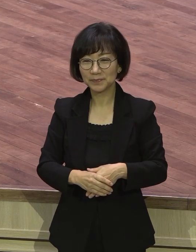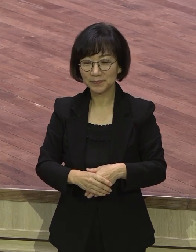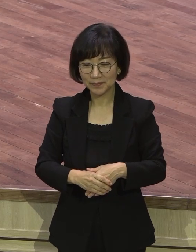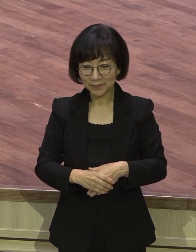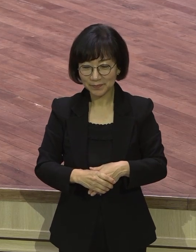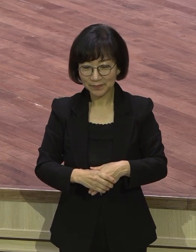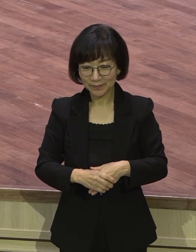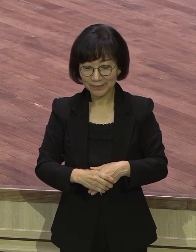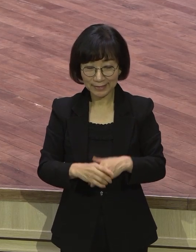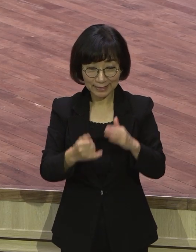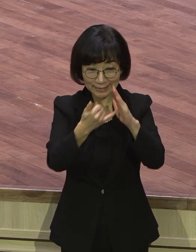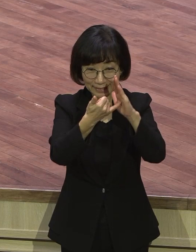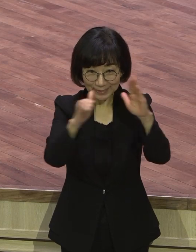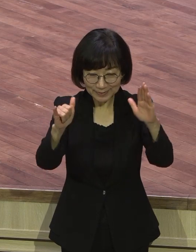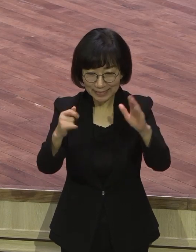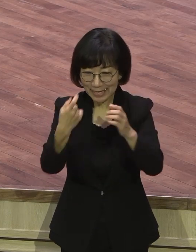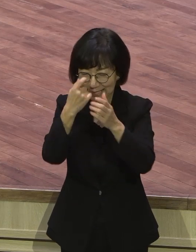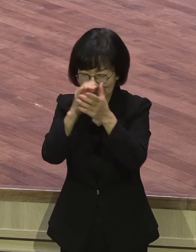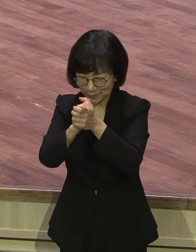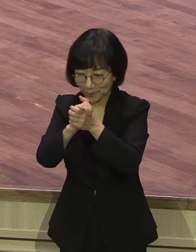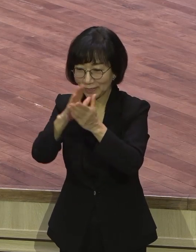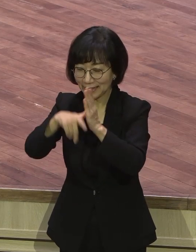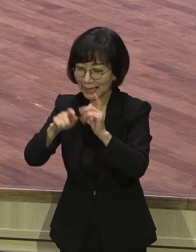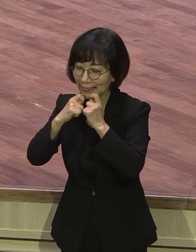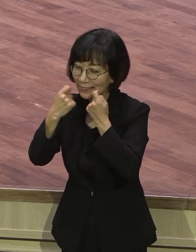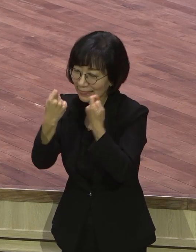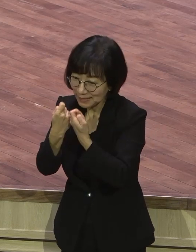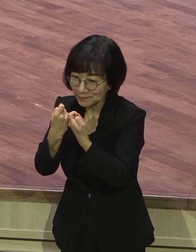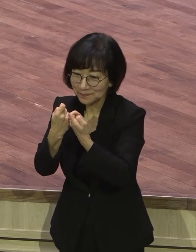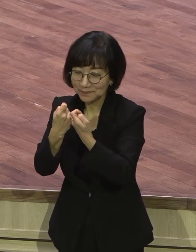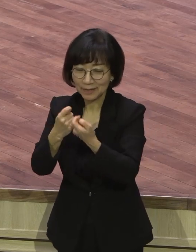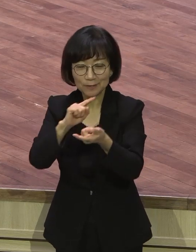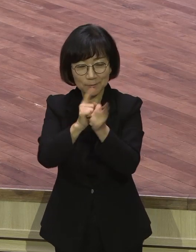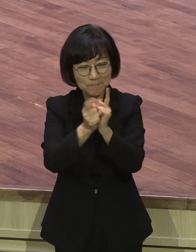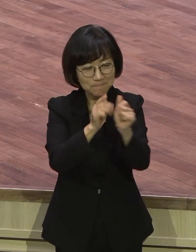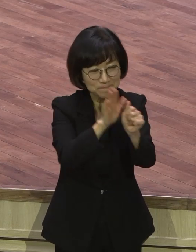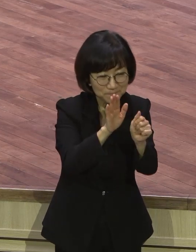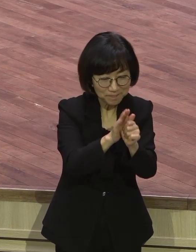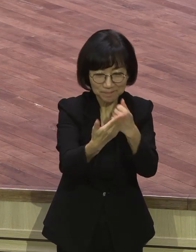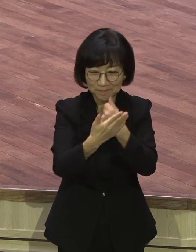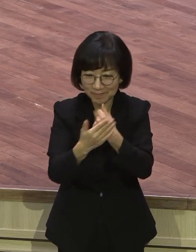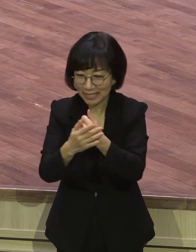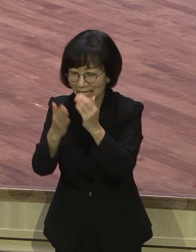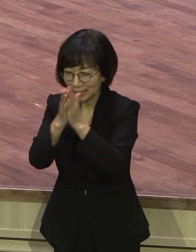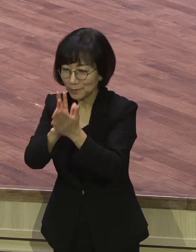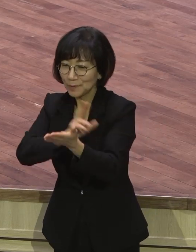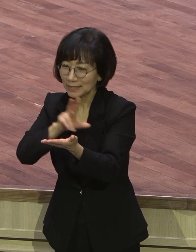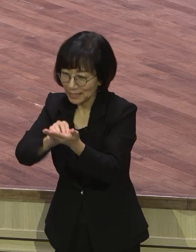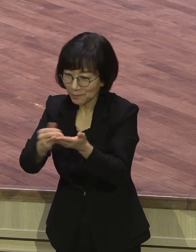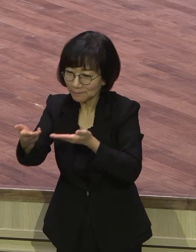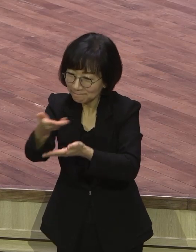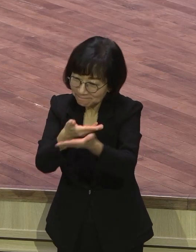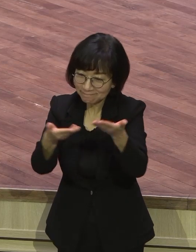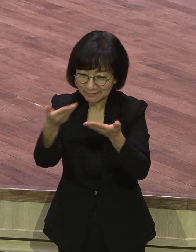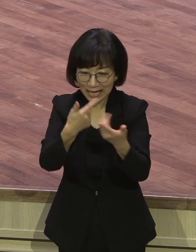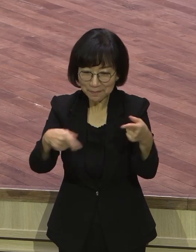가족들이 기도의 한 팀이 되고 사회가 한 팀이 되고 기도의 동력자가 되고 서로 기도자 보고 나누고 가정 전국이죠.